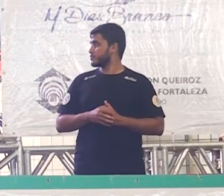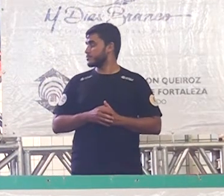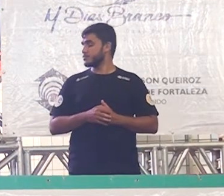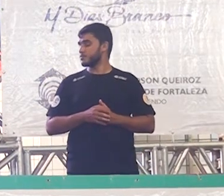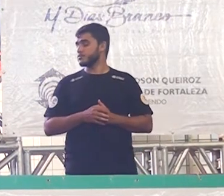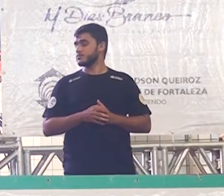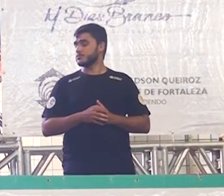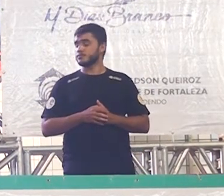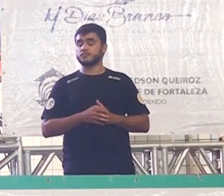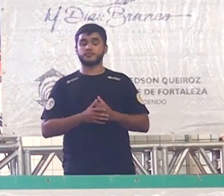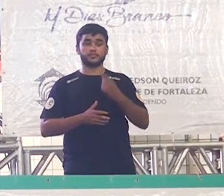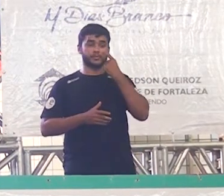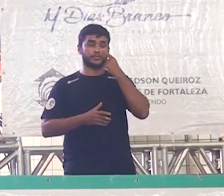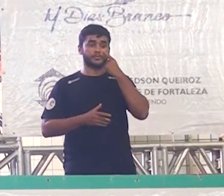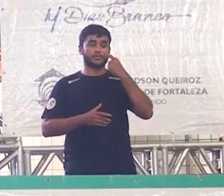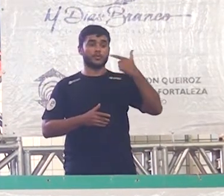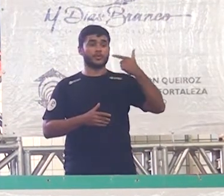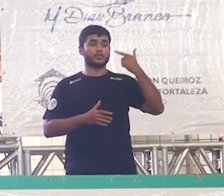nossa segunda questão.